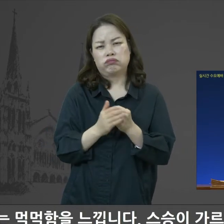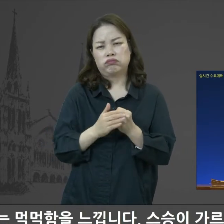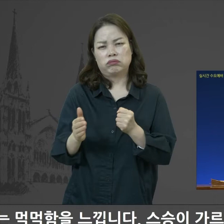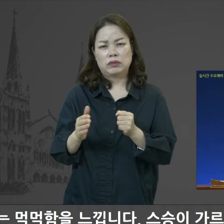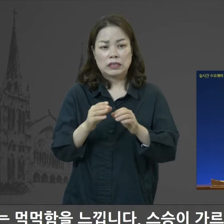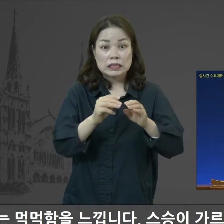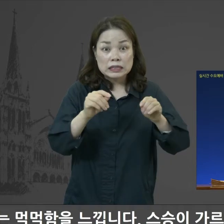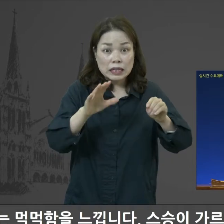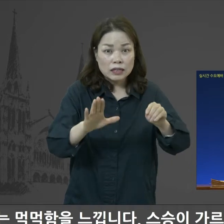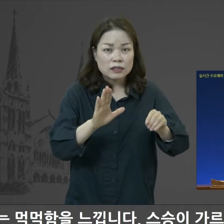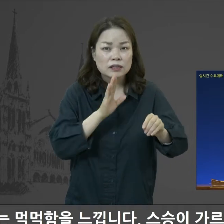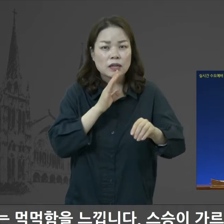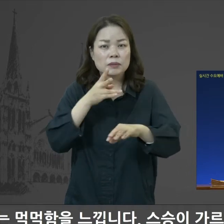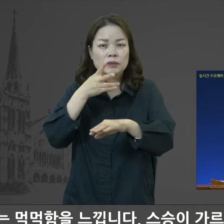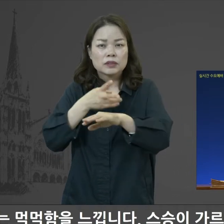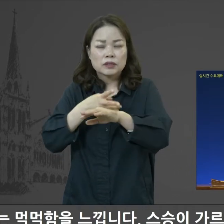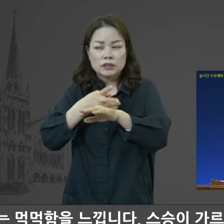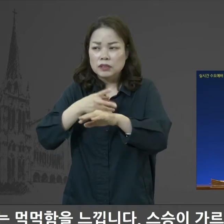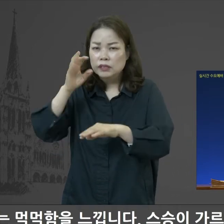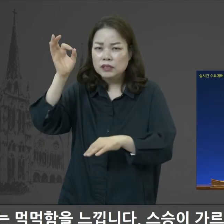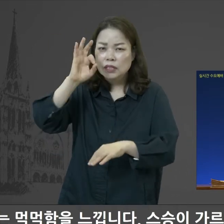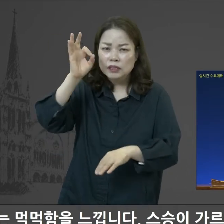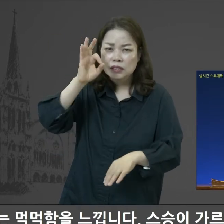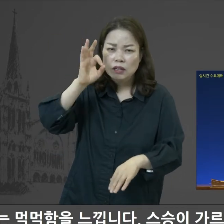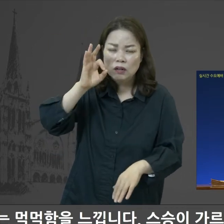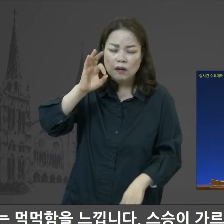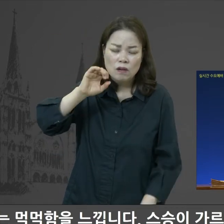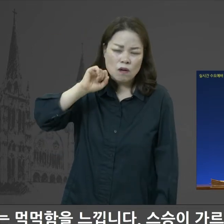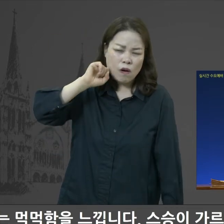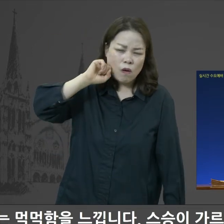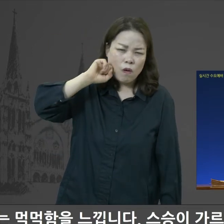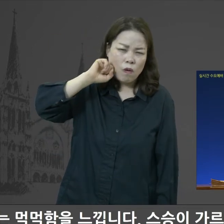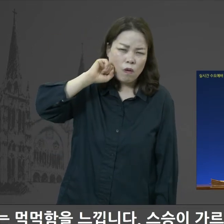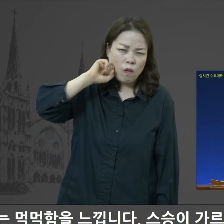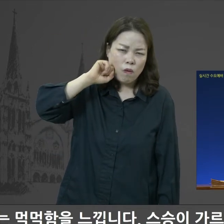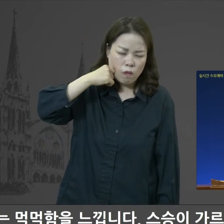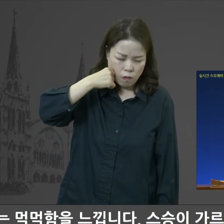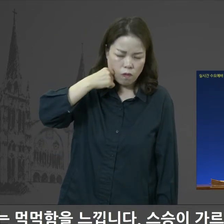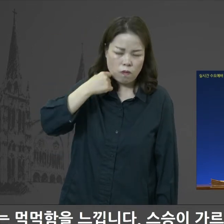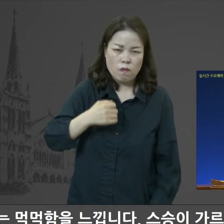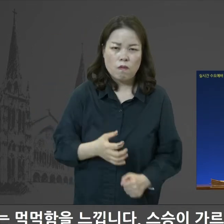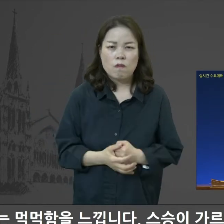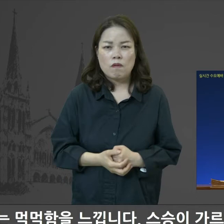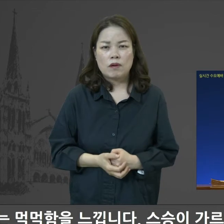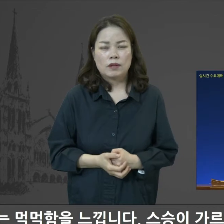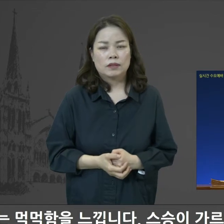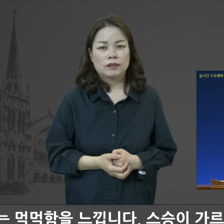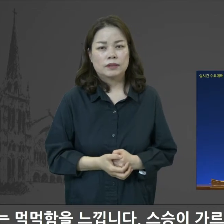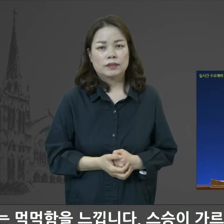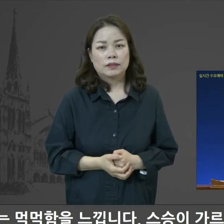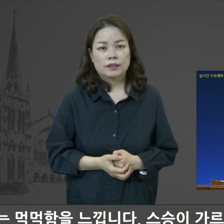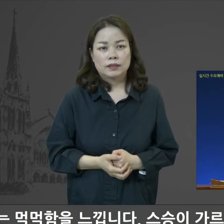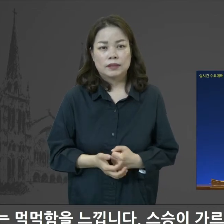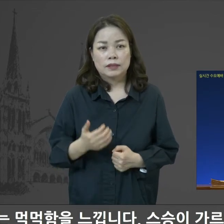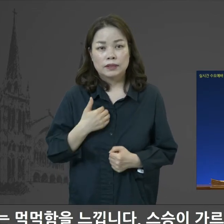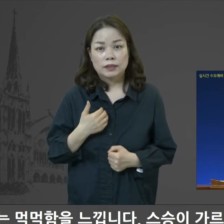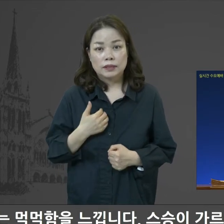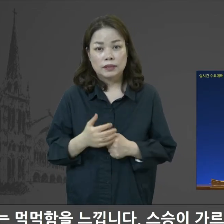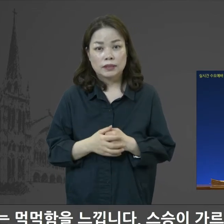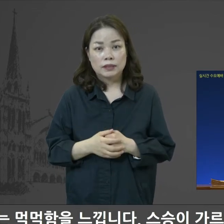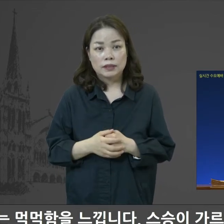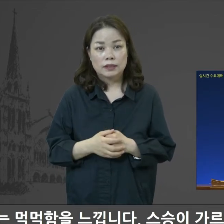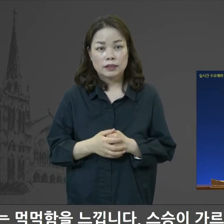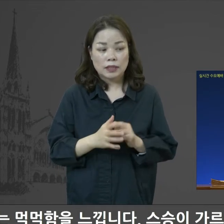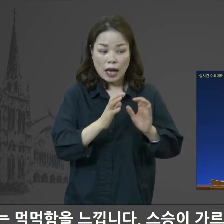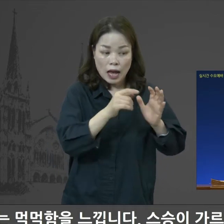이 땅에서 참 스승을 찾는 것은 정말 어려운 일이라는 것도 알고 있습니다. 제가